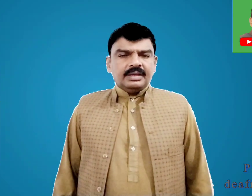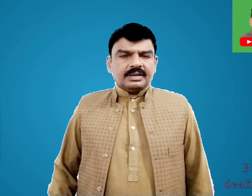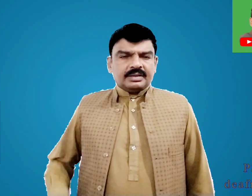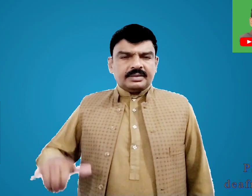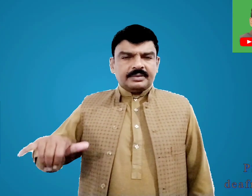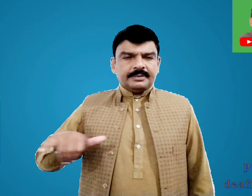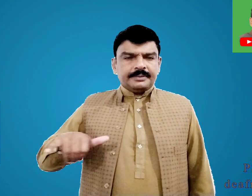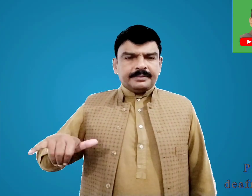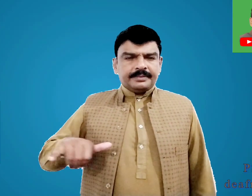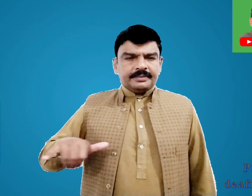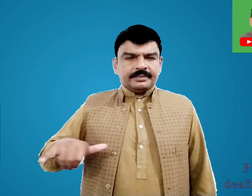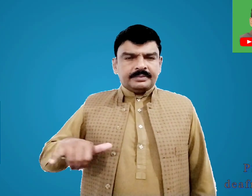near,